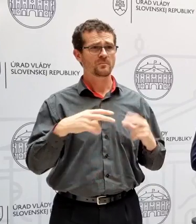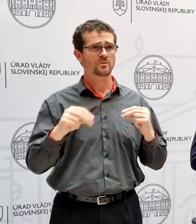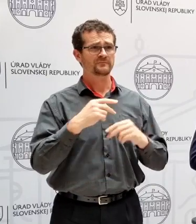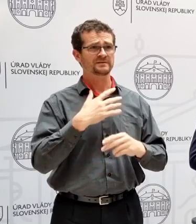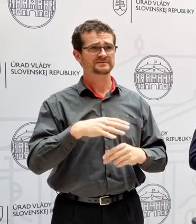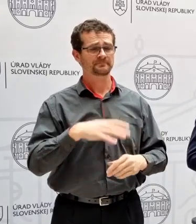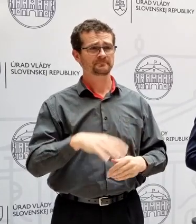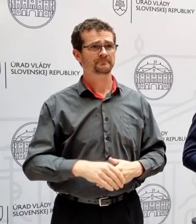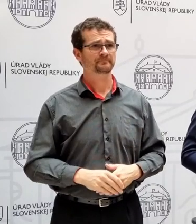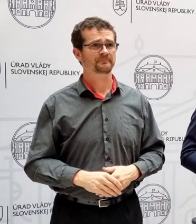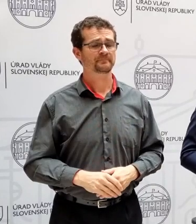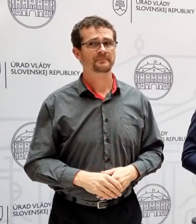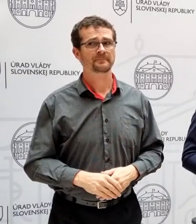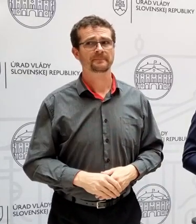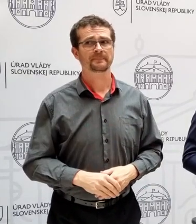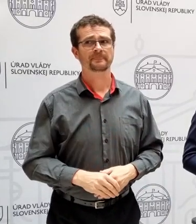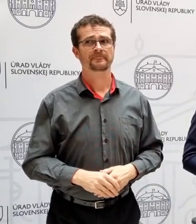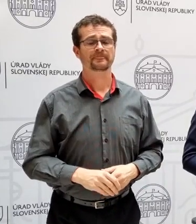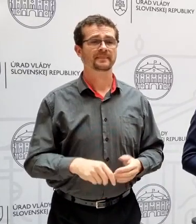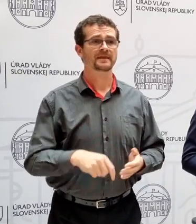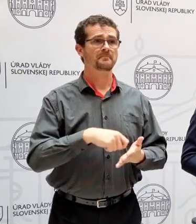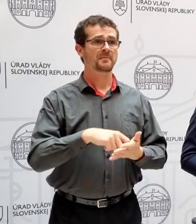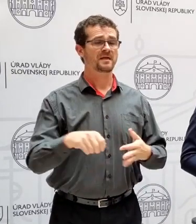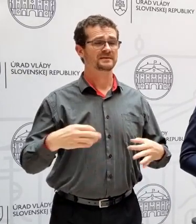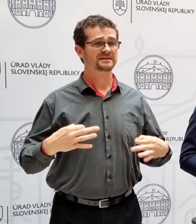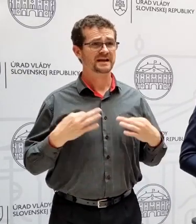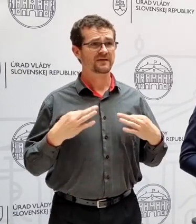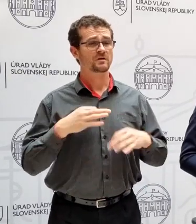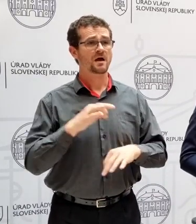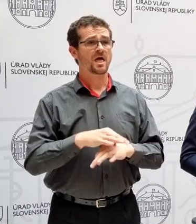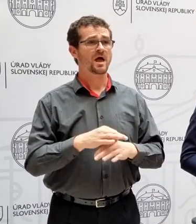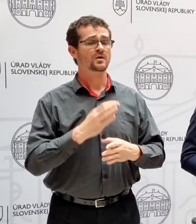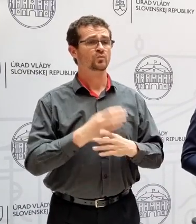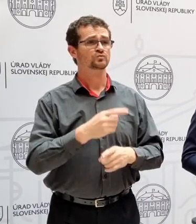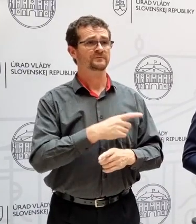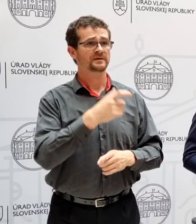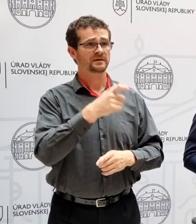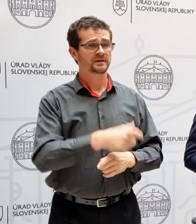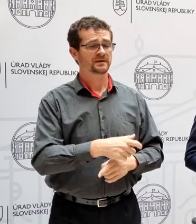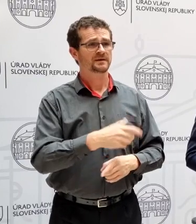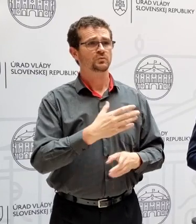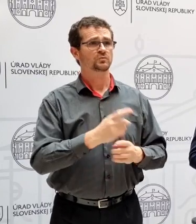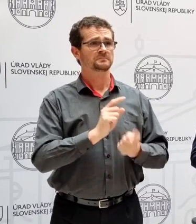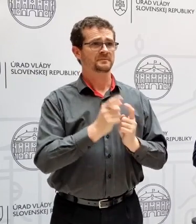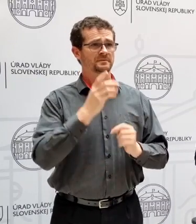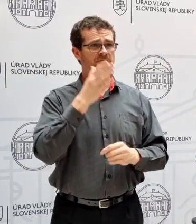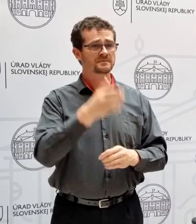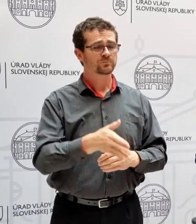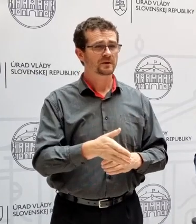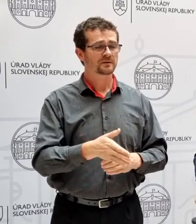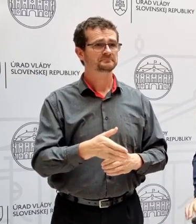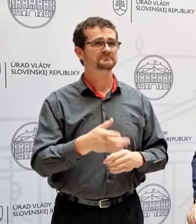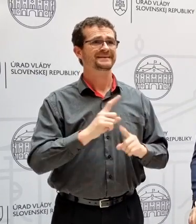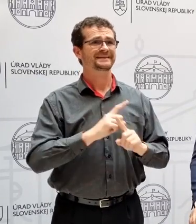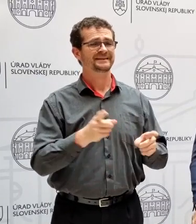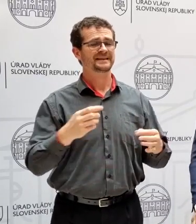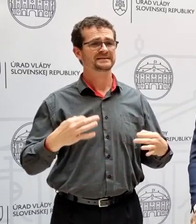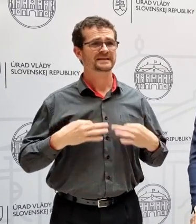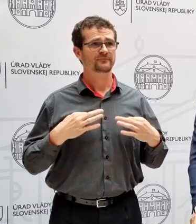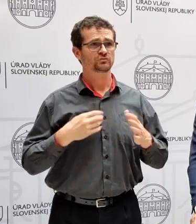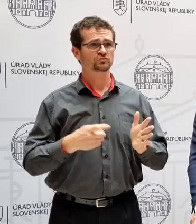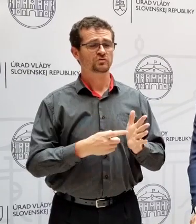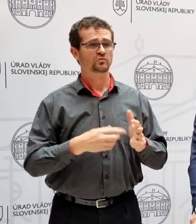rozprávať. Pán minister, čo sa týka platov zdravotníkov, vy ste sa už vyjadrili, že s lekármi už vy osobne ďalej vyjednávať nebudete, ale sú aj iní zdravotníci,